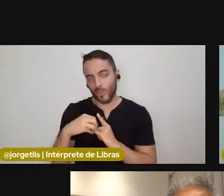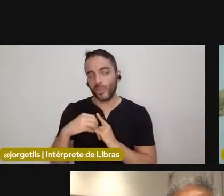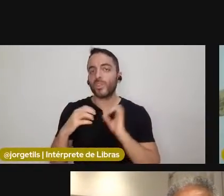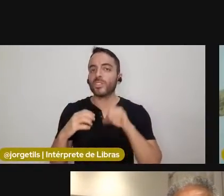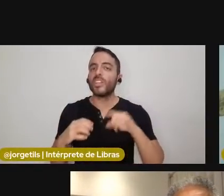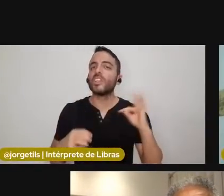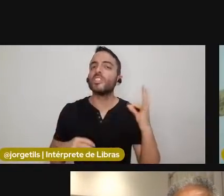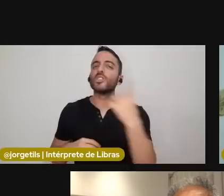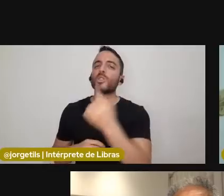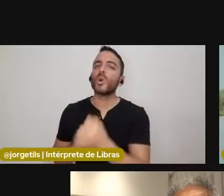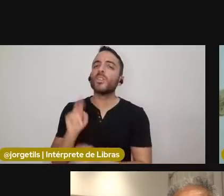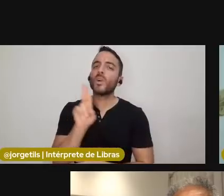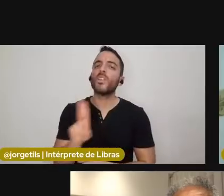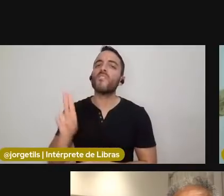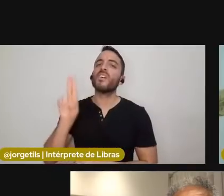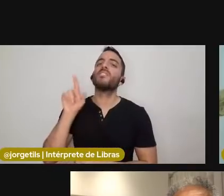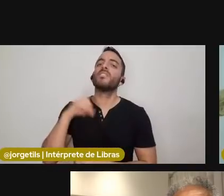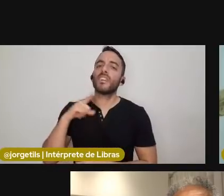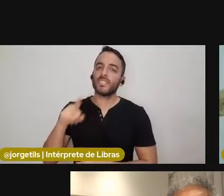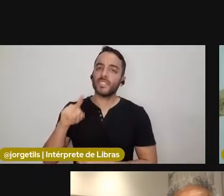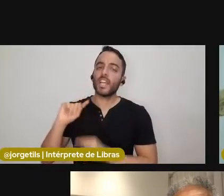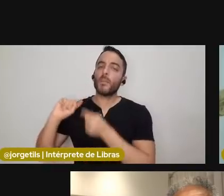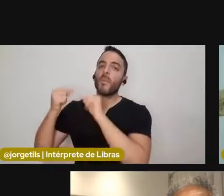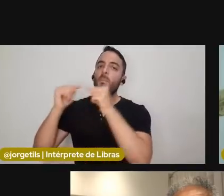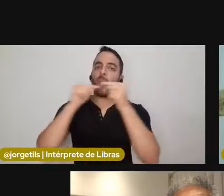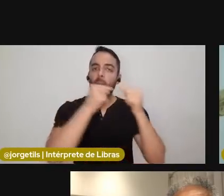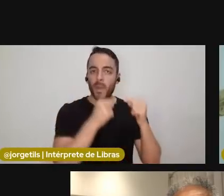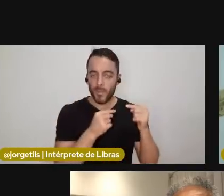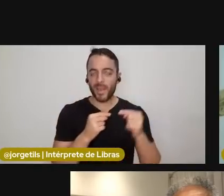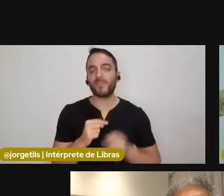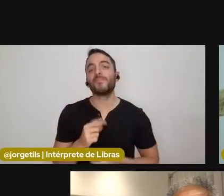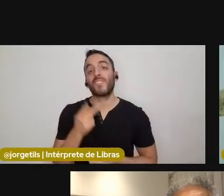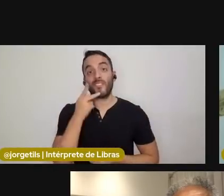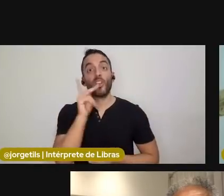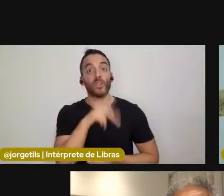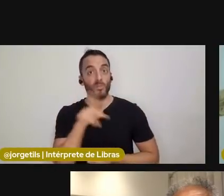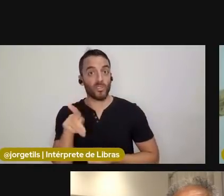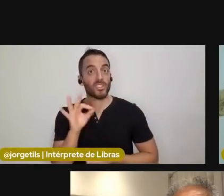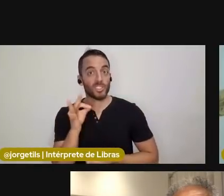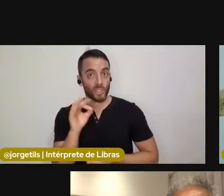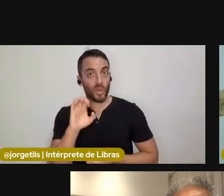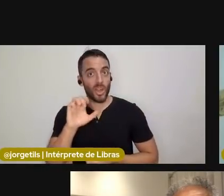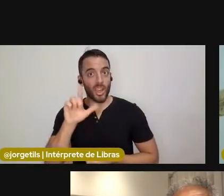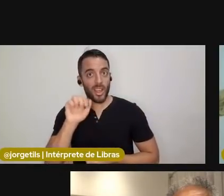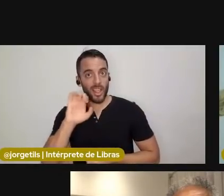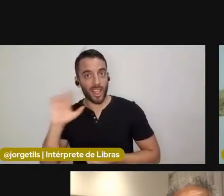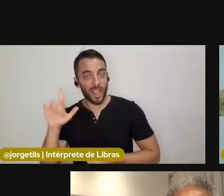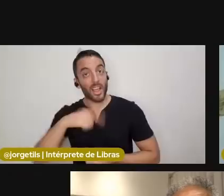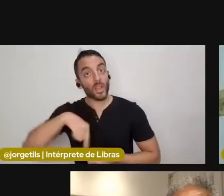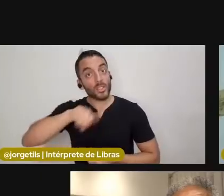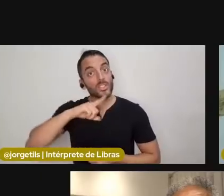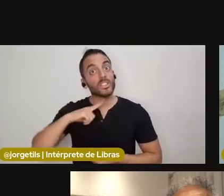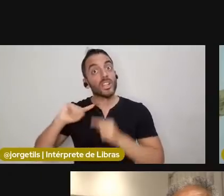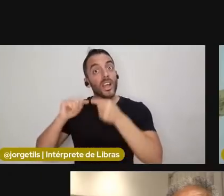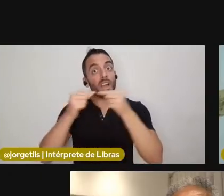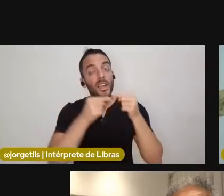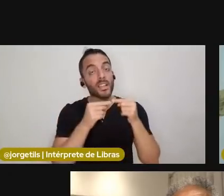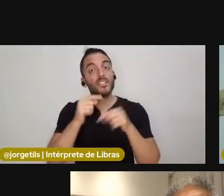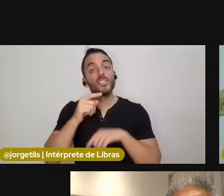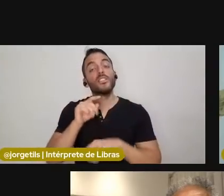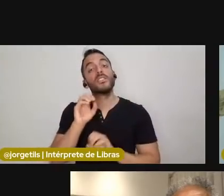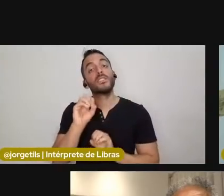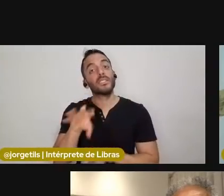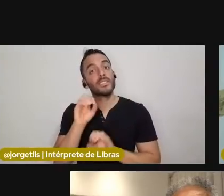universidades que a gente tem essa rede. Elael falou do professor. Nós fazemos parte da rede de programas de ensino e educação no